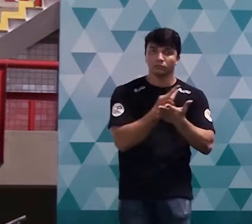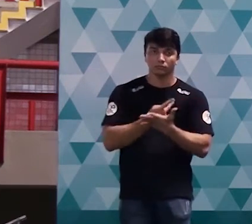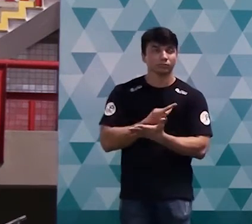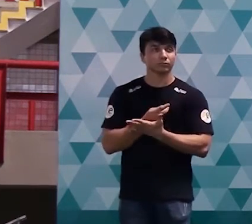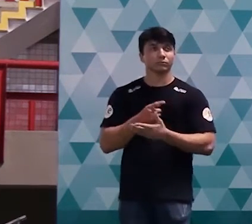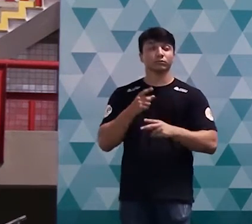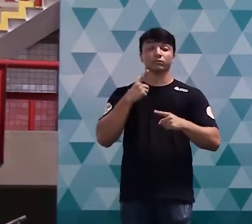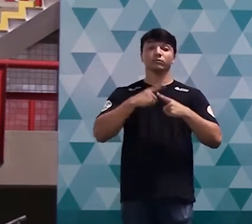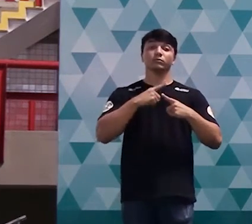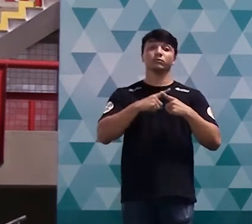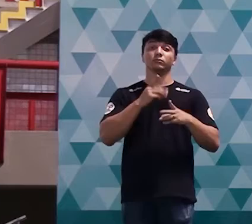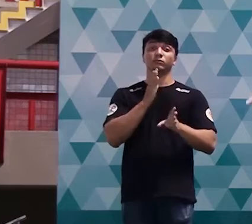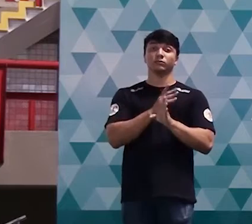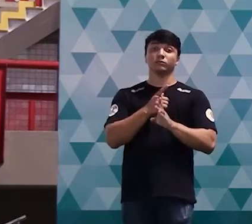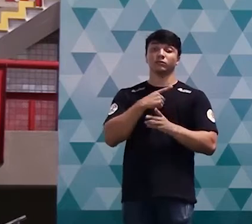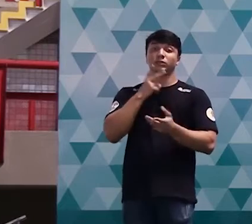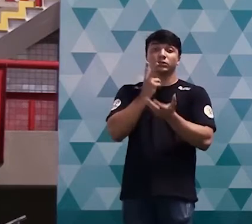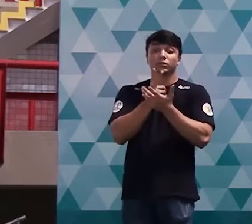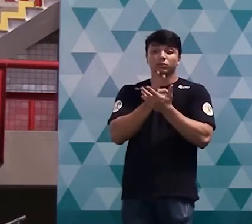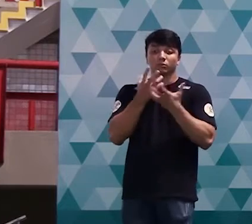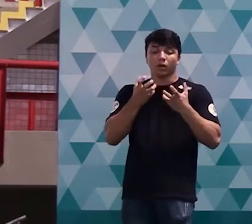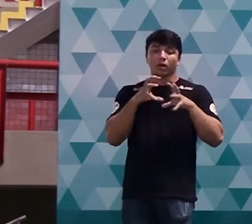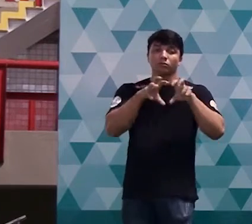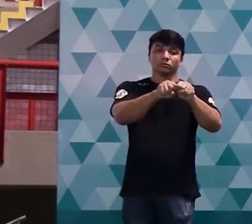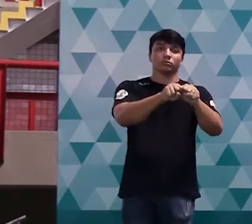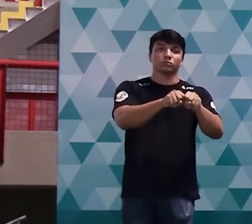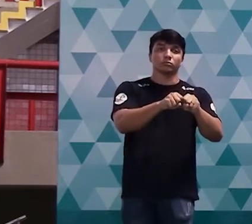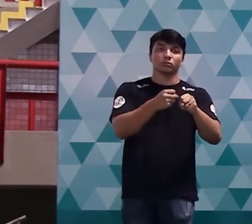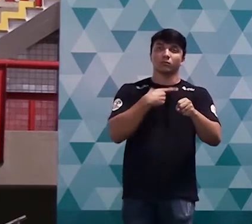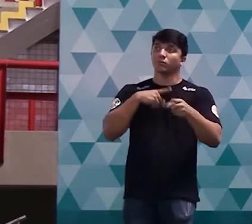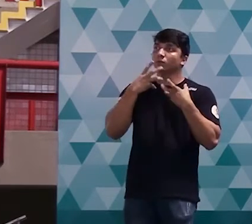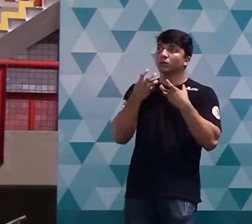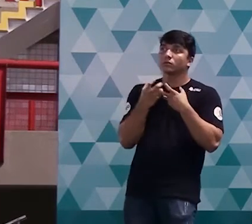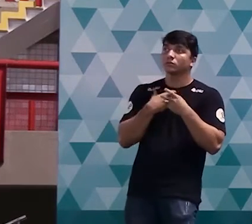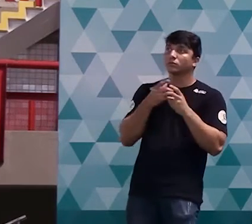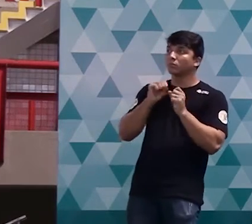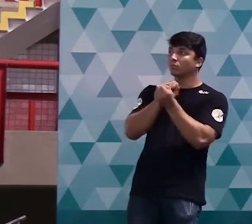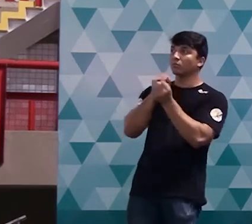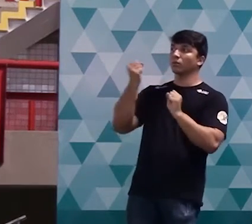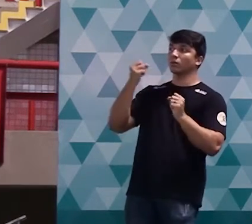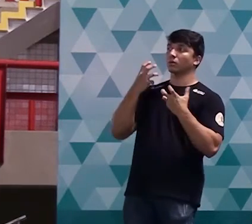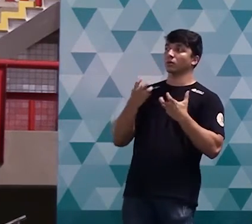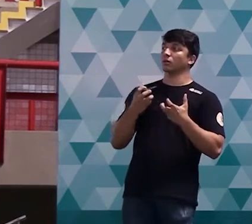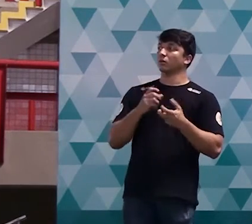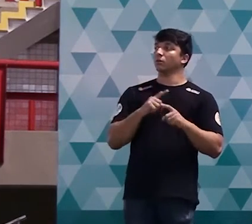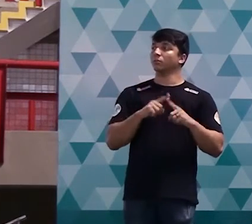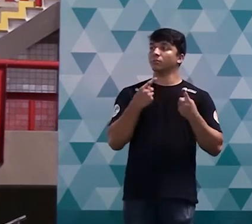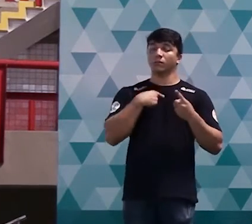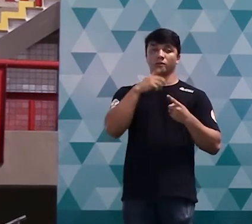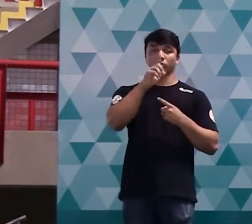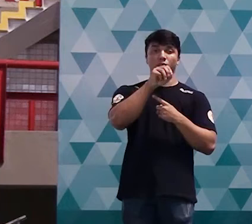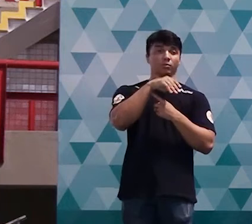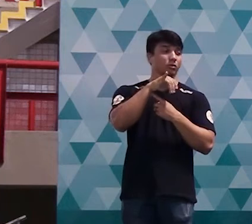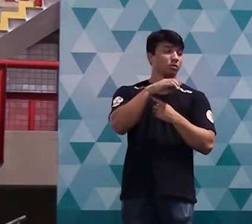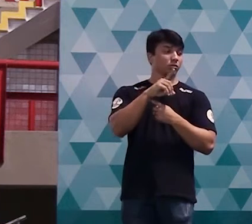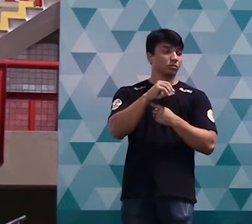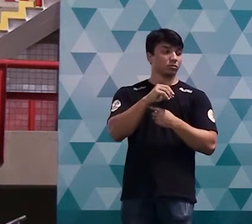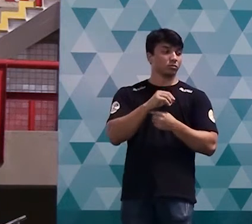dominação. Porque o dominante quer sempre dominar. O dominado quer sempre se libertar. Mas o dominado...